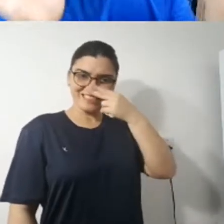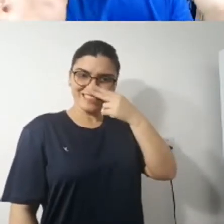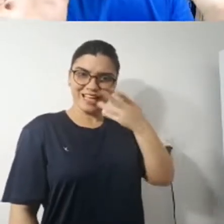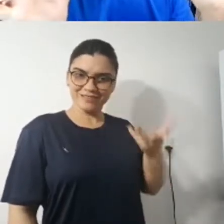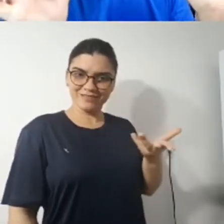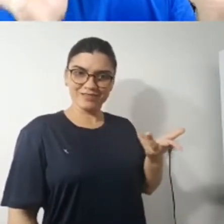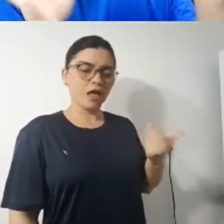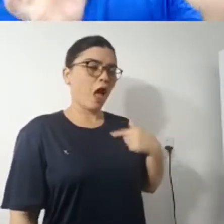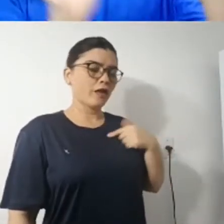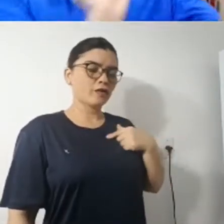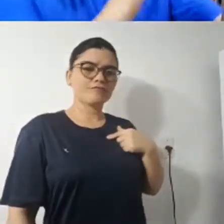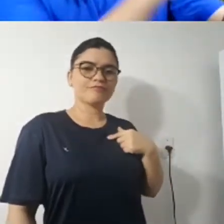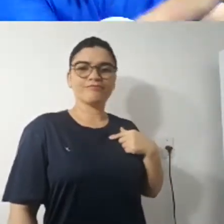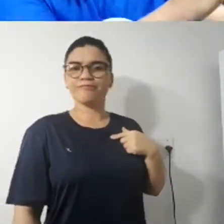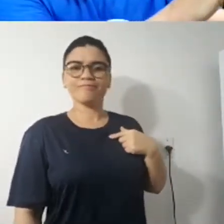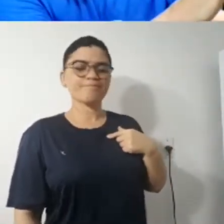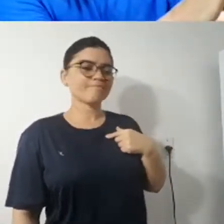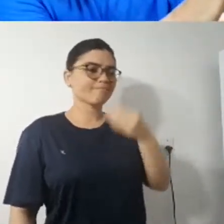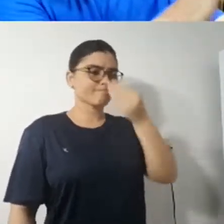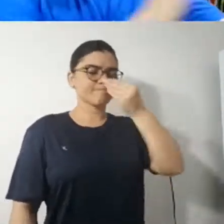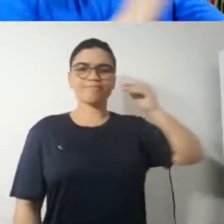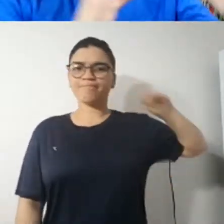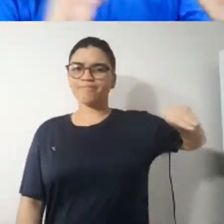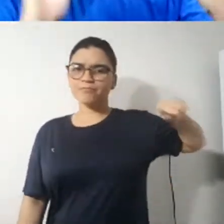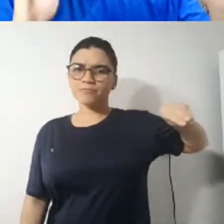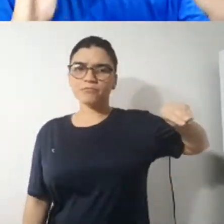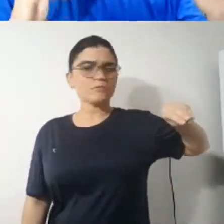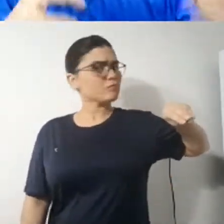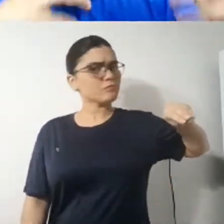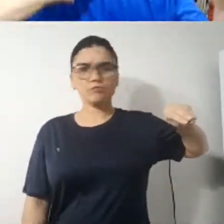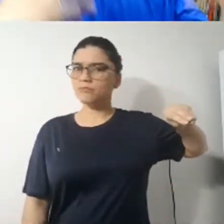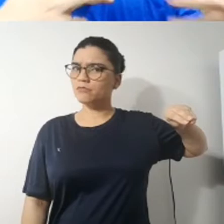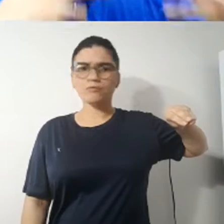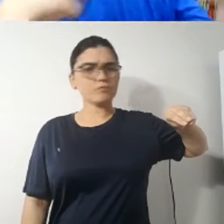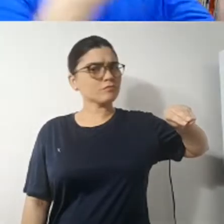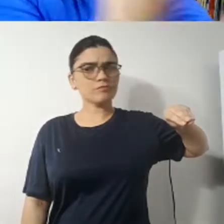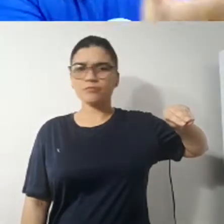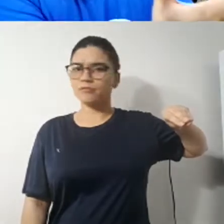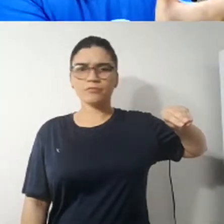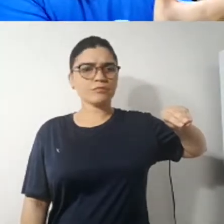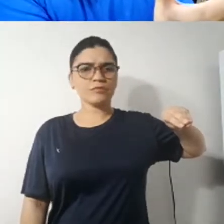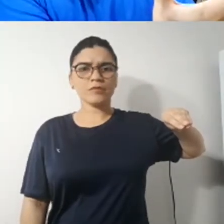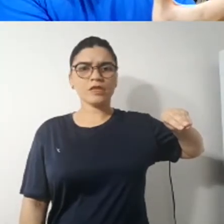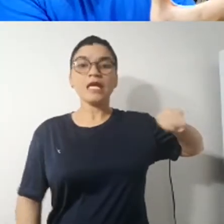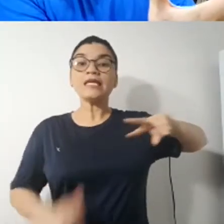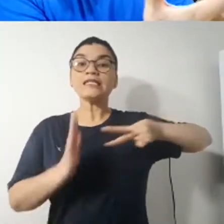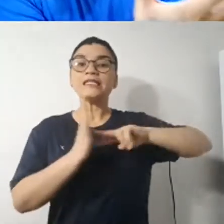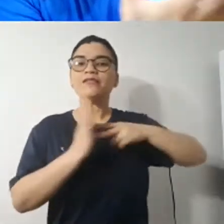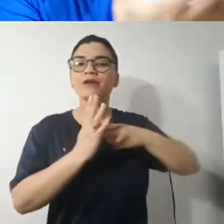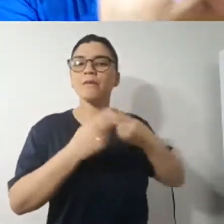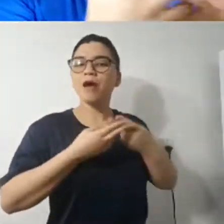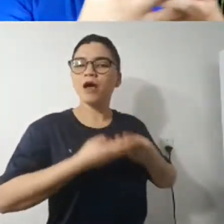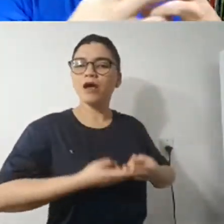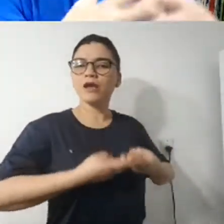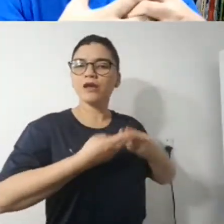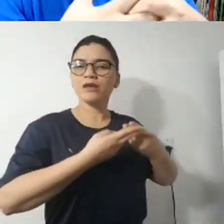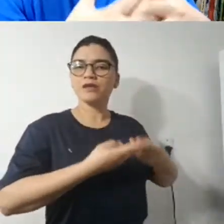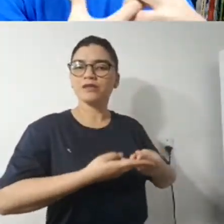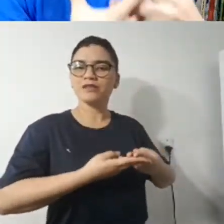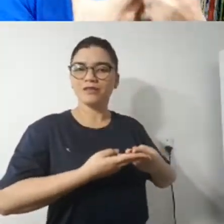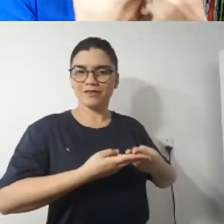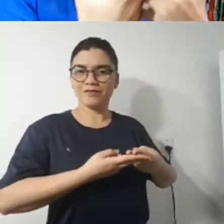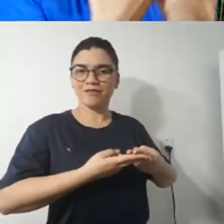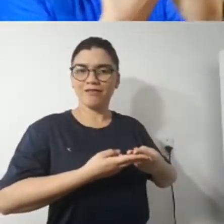algum, desprezar aquela pessoa, porque assim eu não estaria sendo compassivo com ela. Eu não estaria